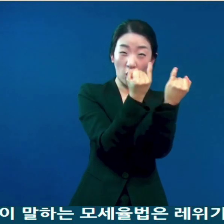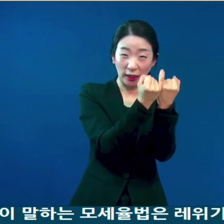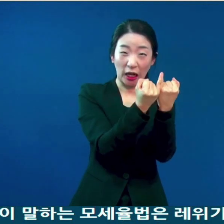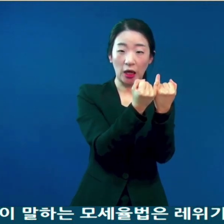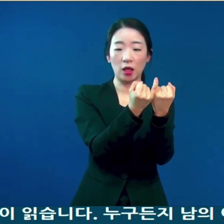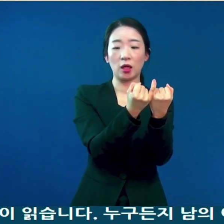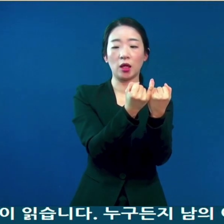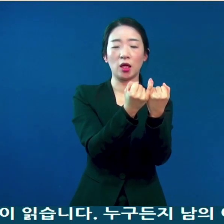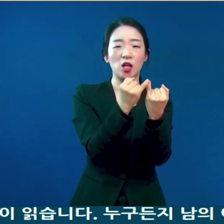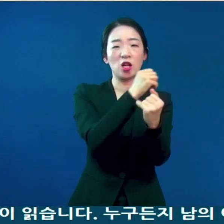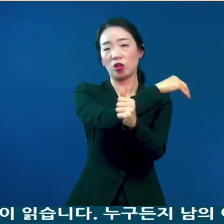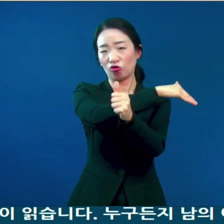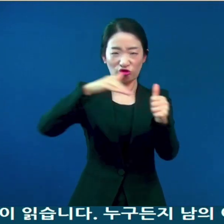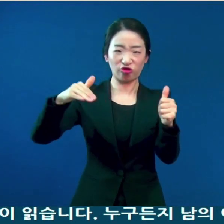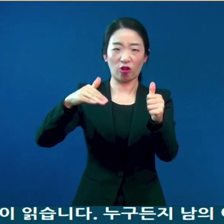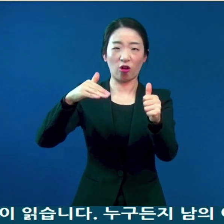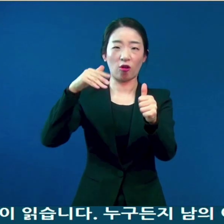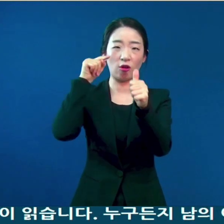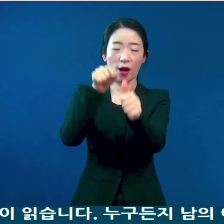여자에 있는 게 아니라 남자에 있어요.